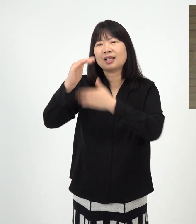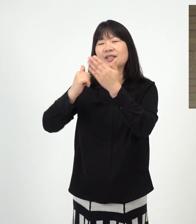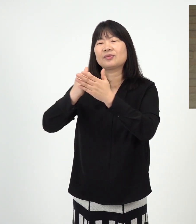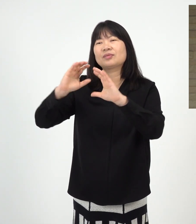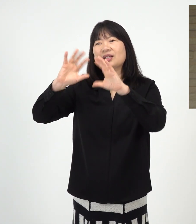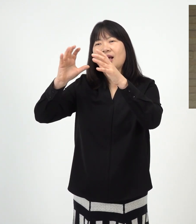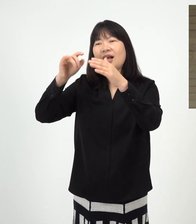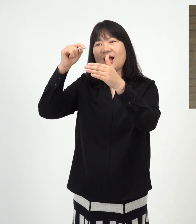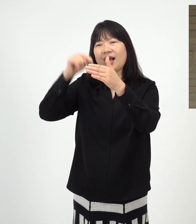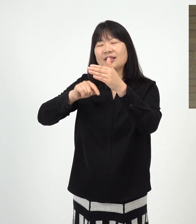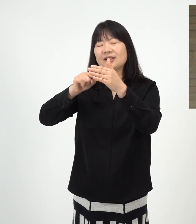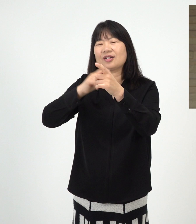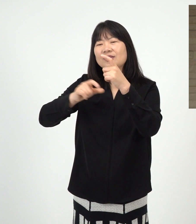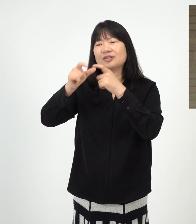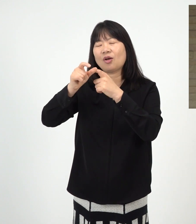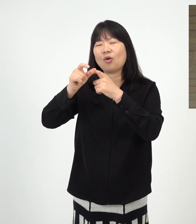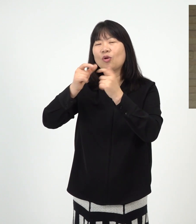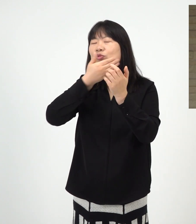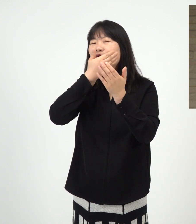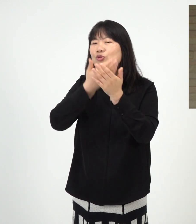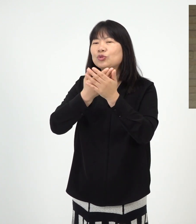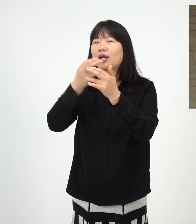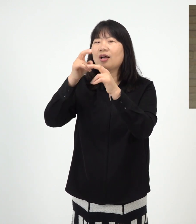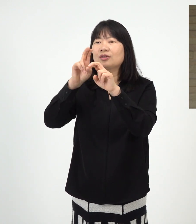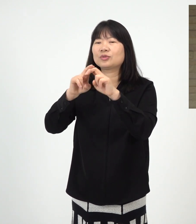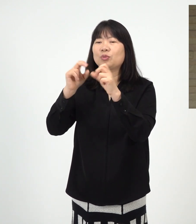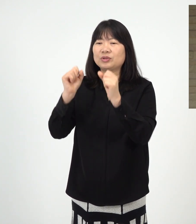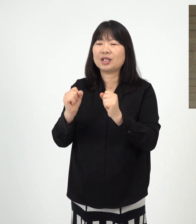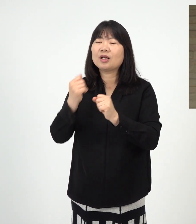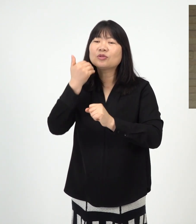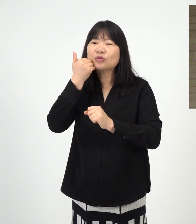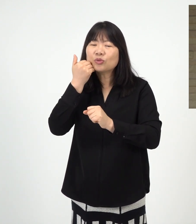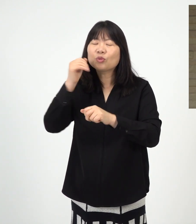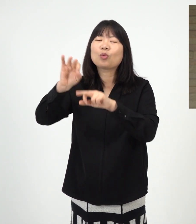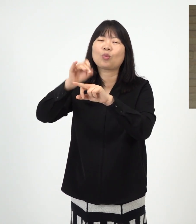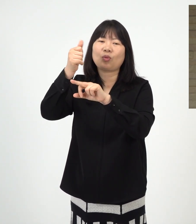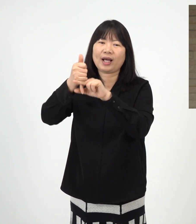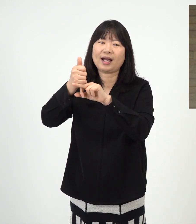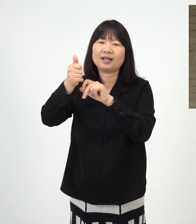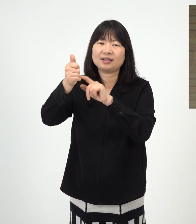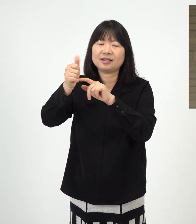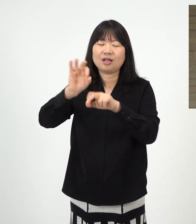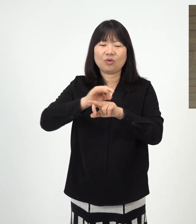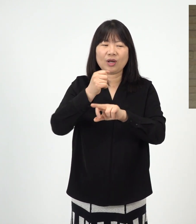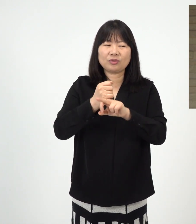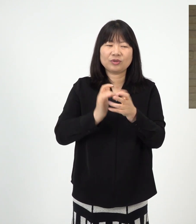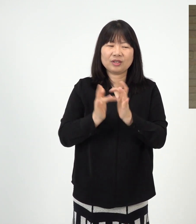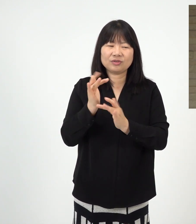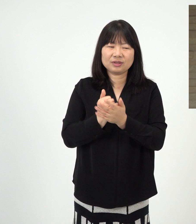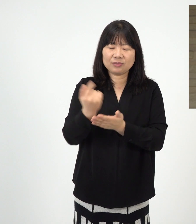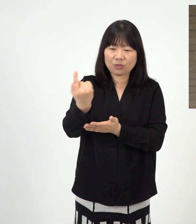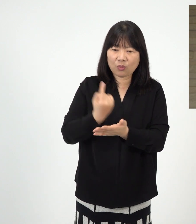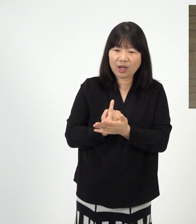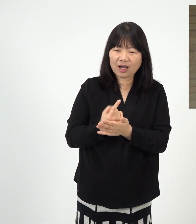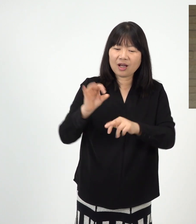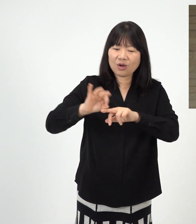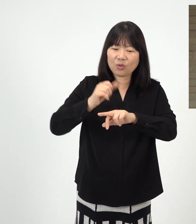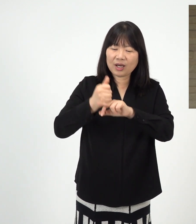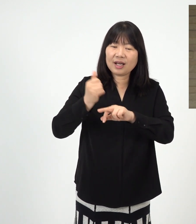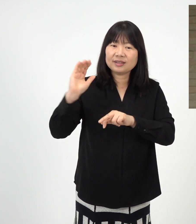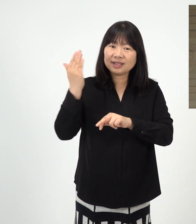누구겠어요? 왕이에요. 그 왕으로 예수께서 오시는 거예요. 그래서 왕이신